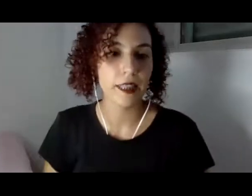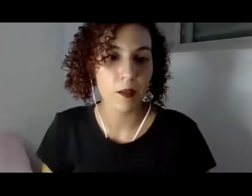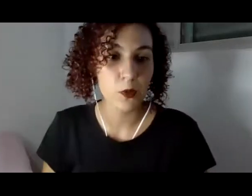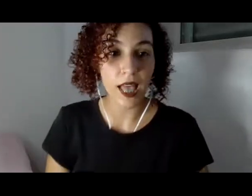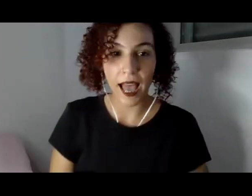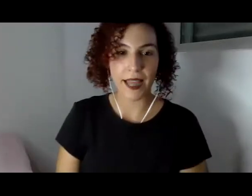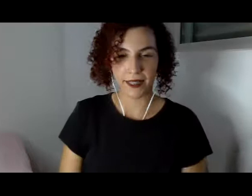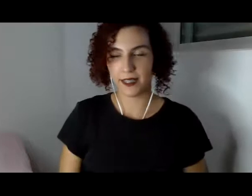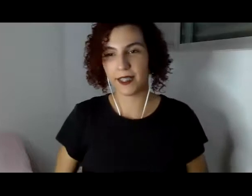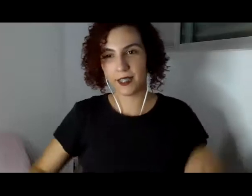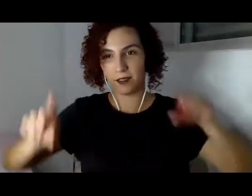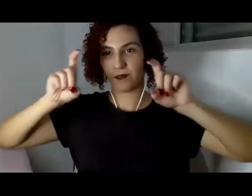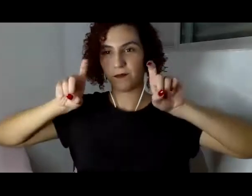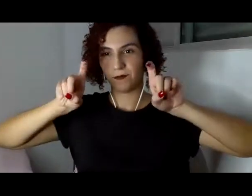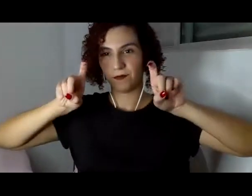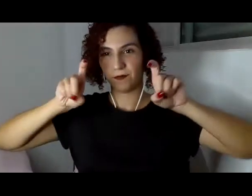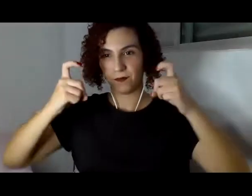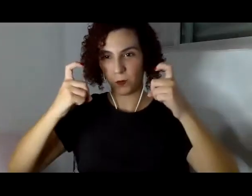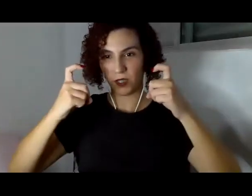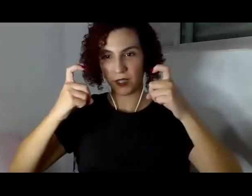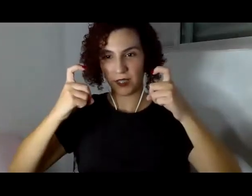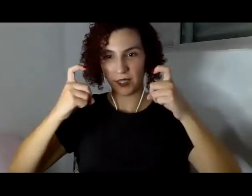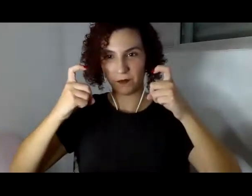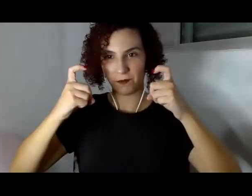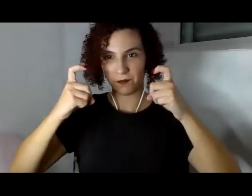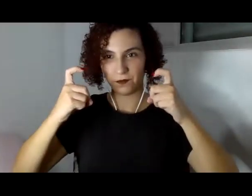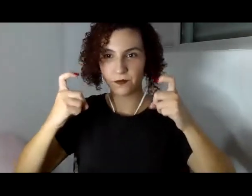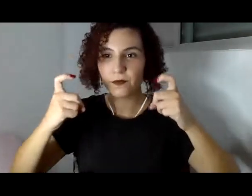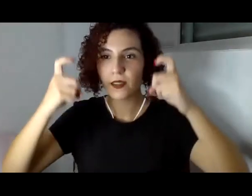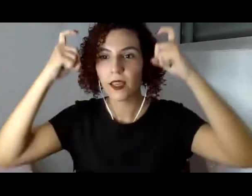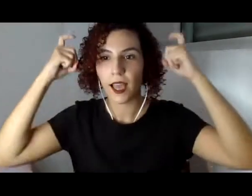E aí temos Áries. Mãozinhas assim.